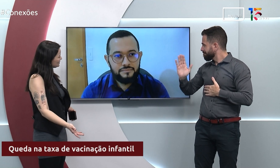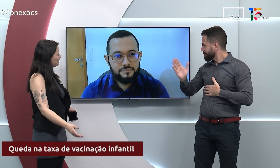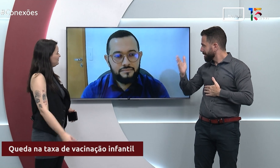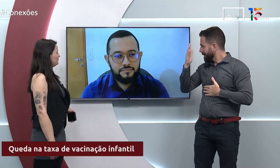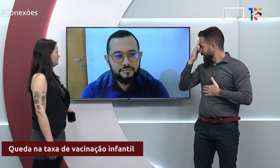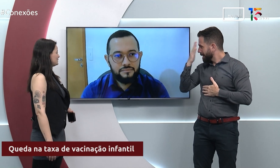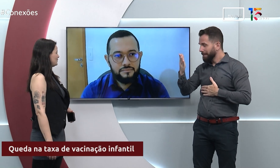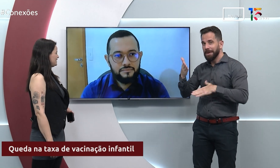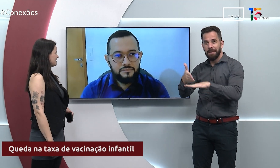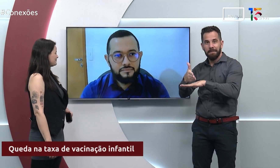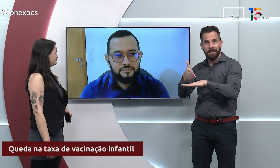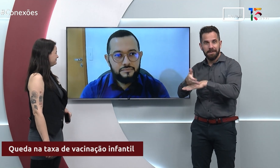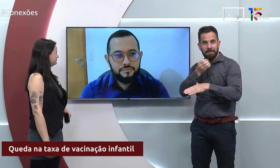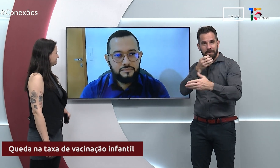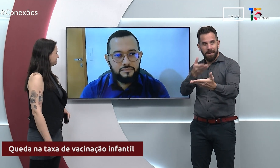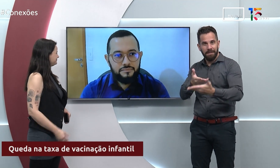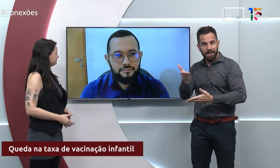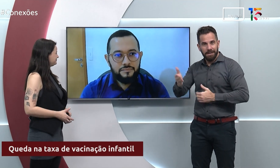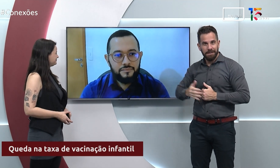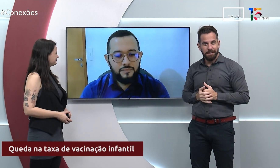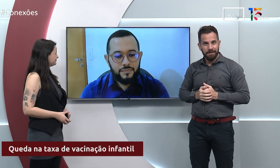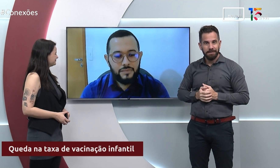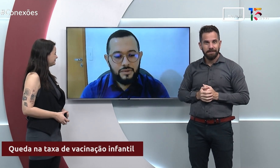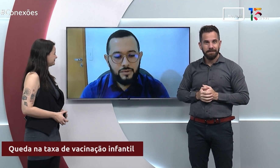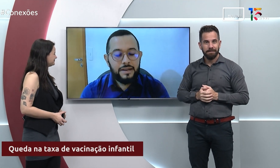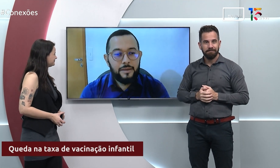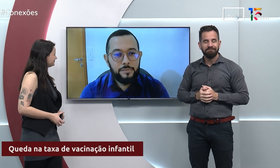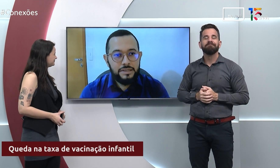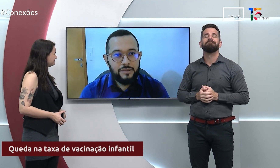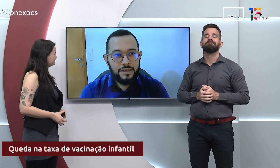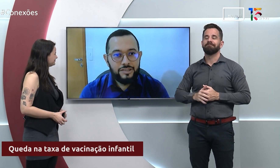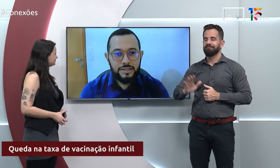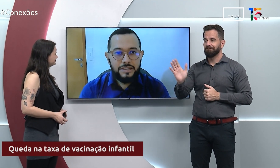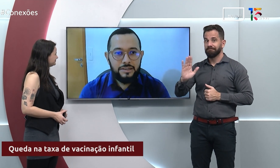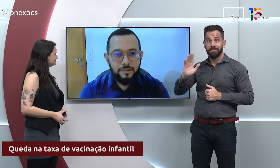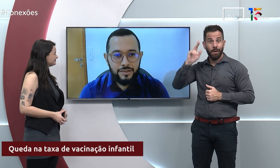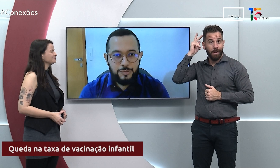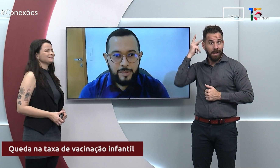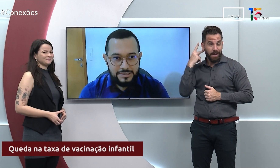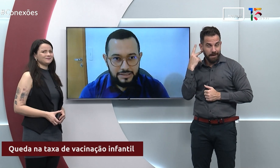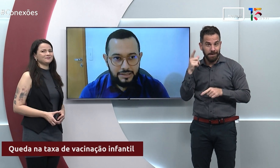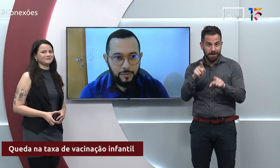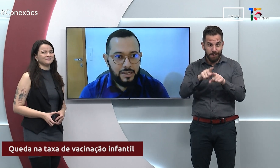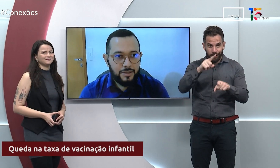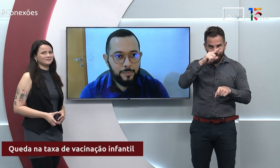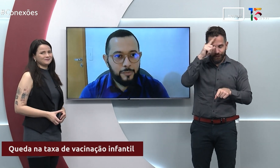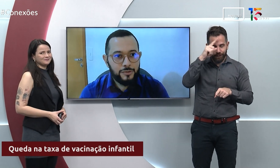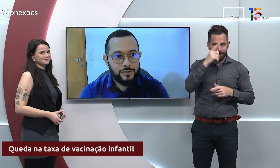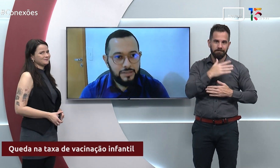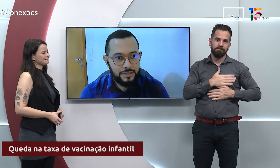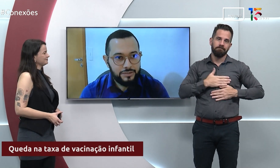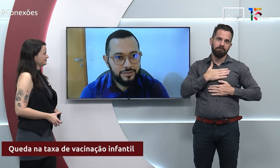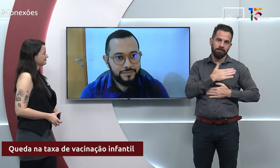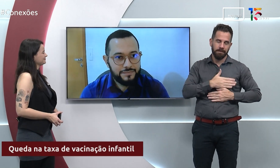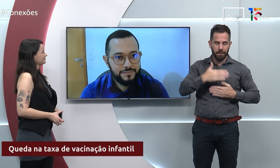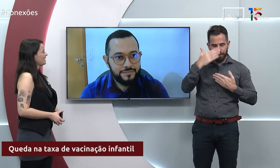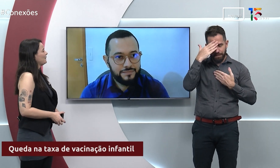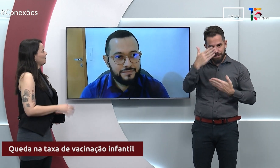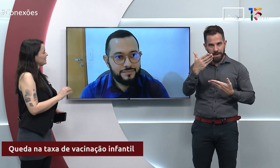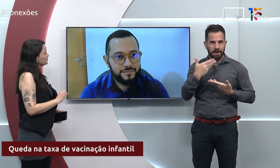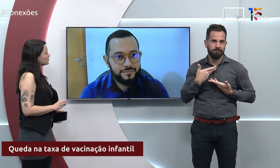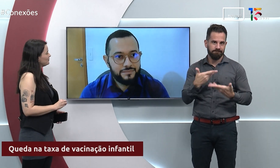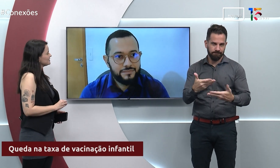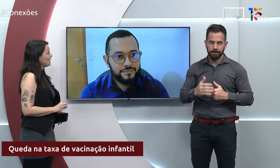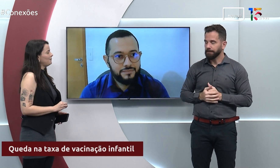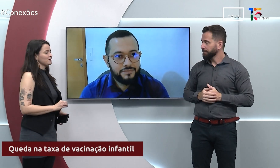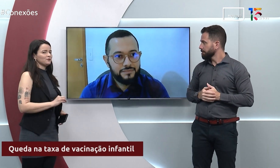presença, seja bem-vindo ao Conexões. Olá, Camila, olá, Diego, é um grande prazer, obrigado pela oportunidade.